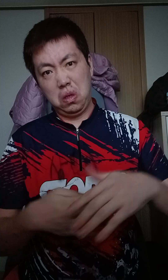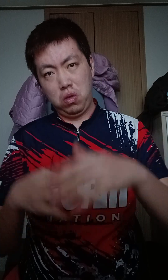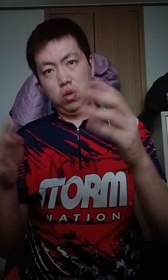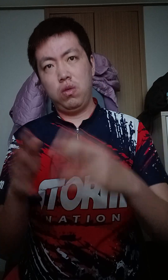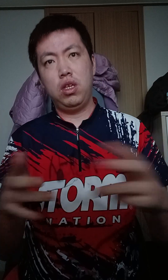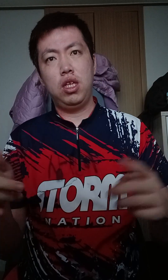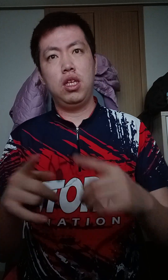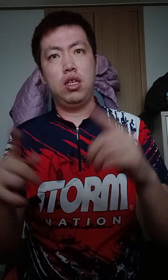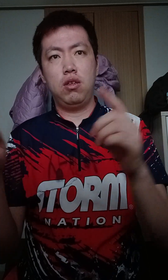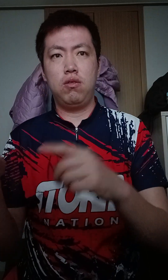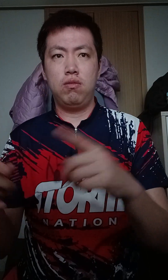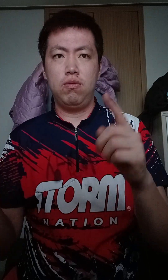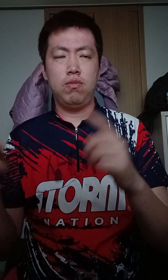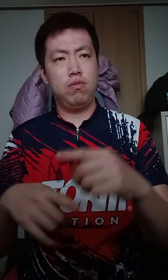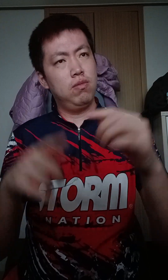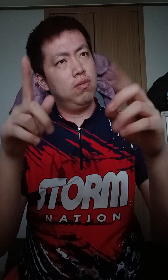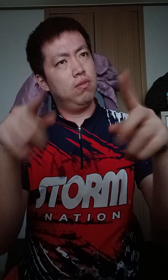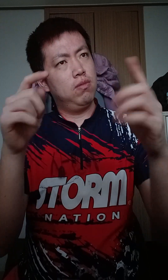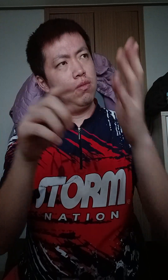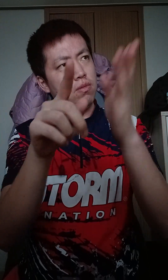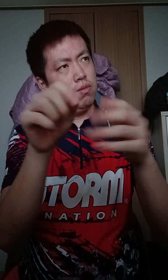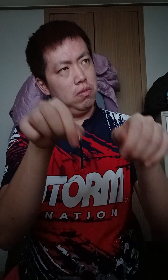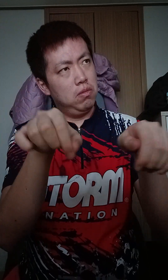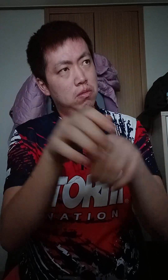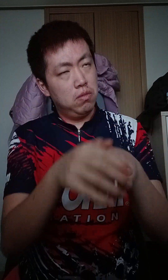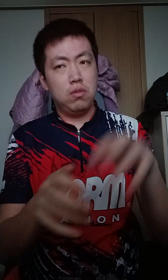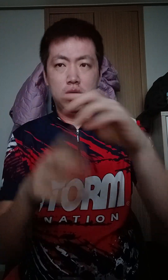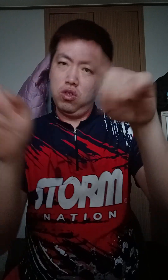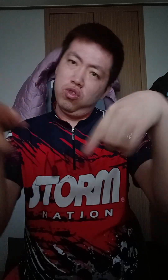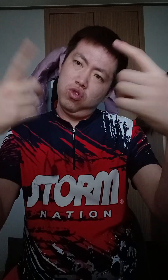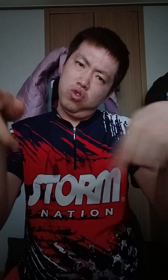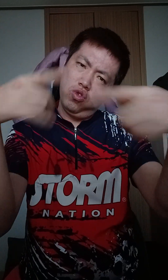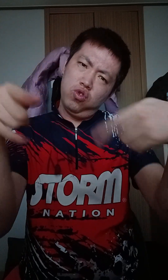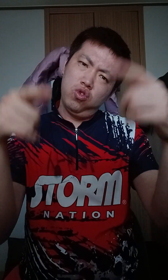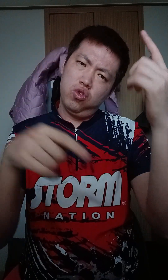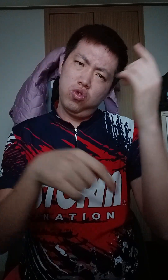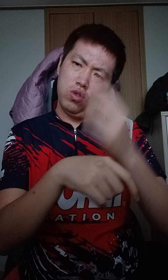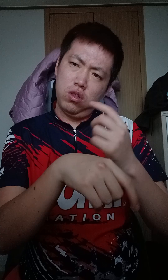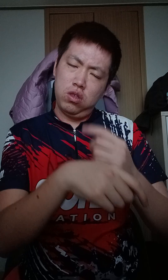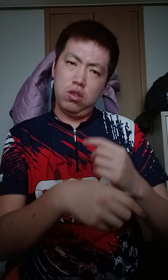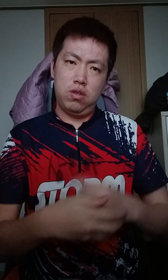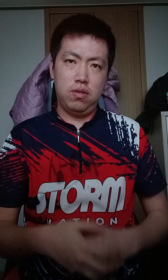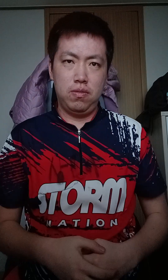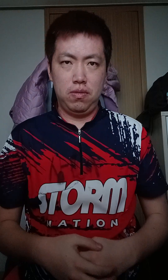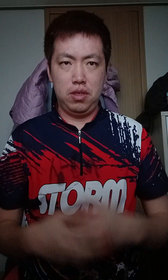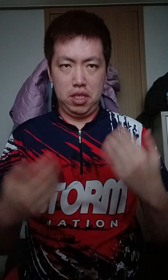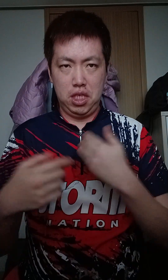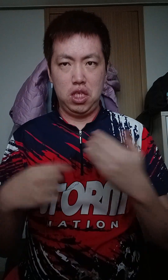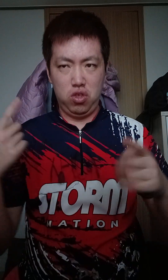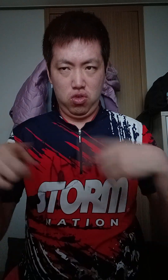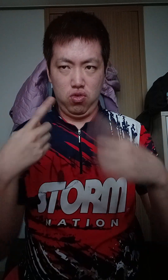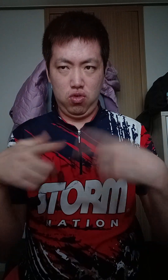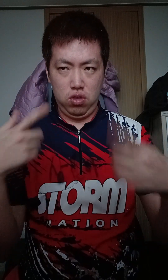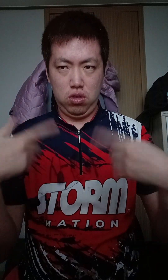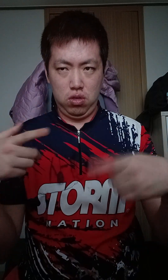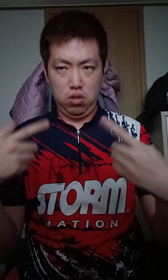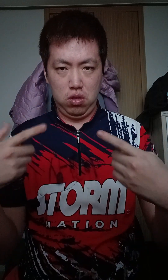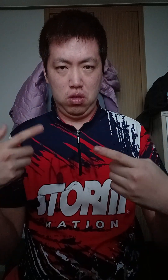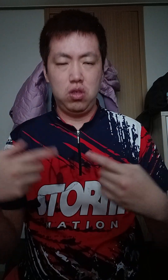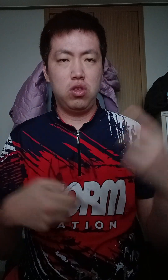물론이거니와 화장실 문 폭이 좁다 보니 휠체어가 들어갈 수조차 없습니다. 제 휠체어가 이렇게